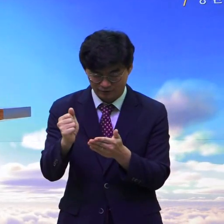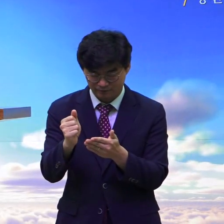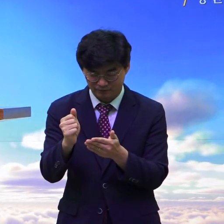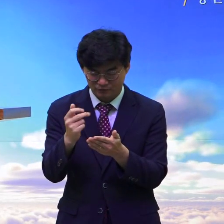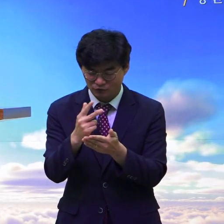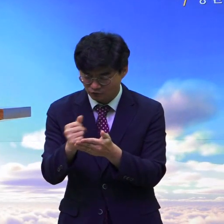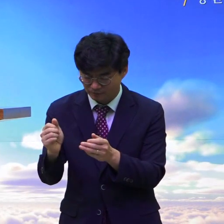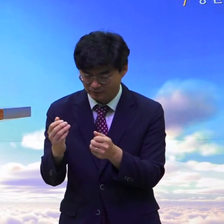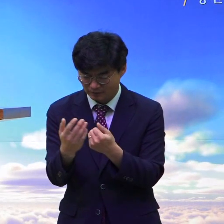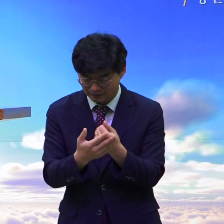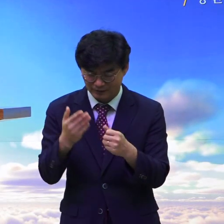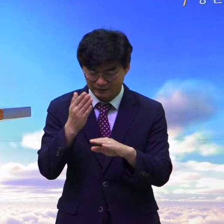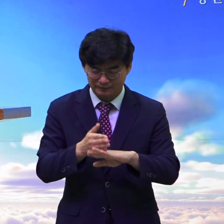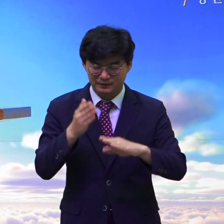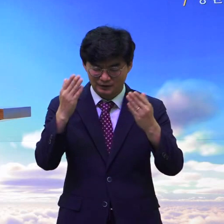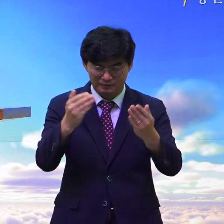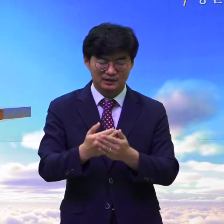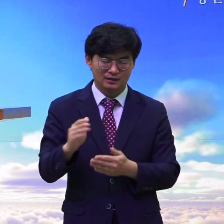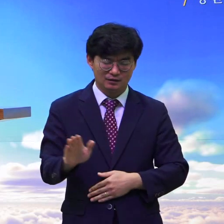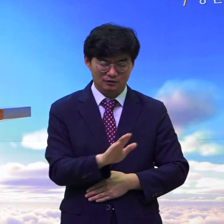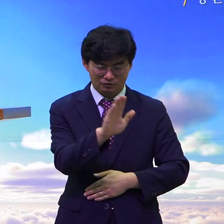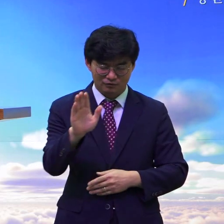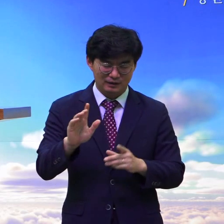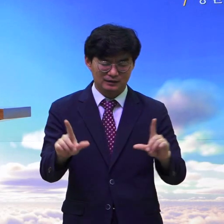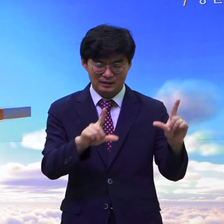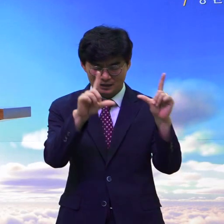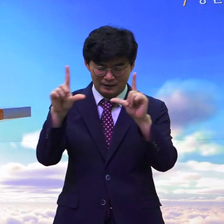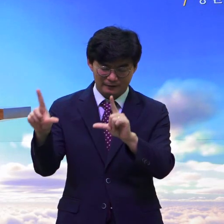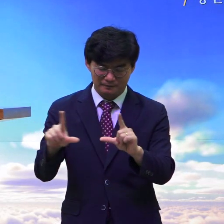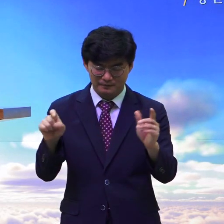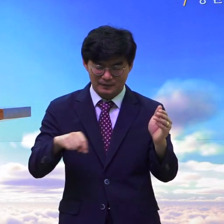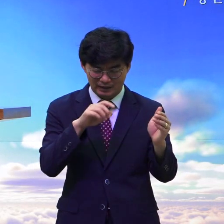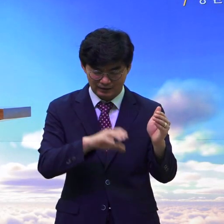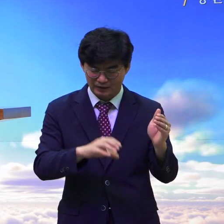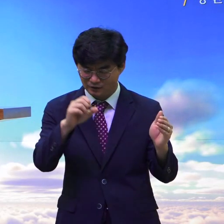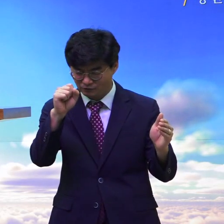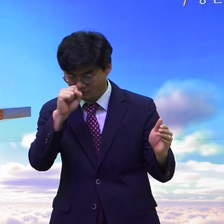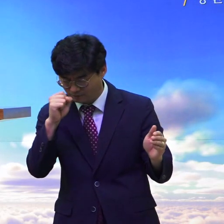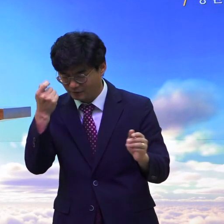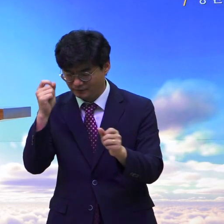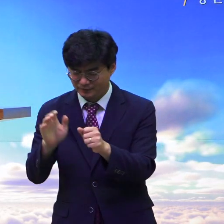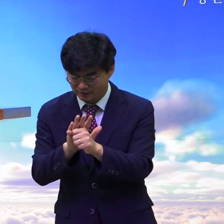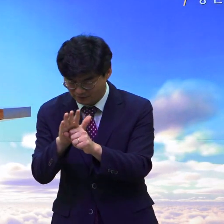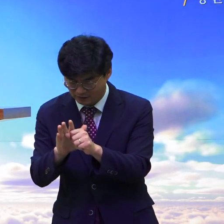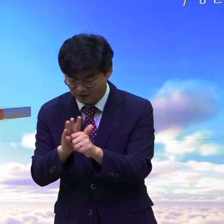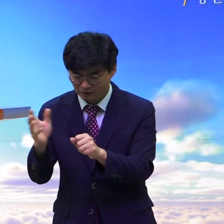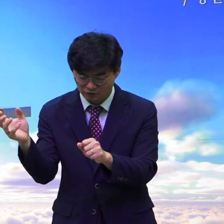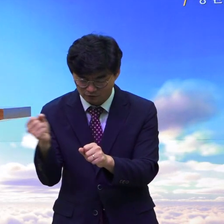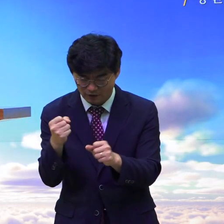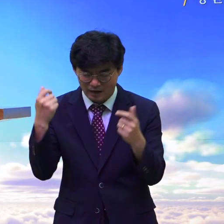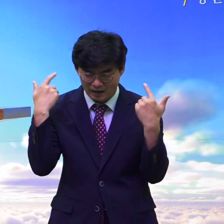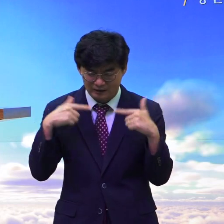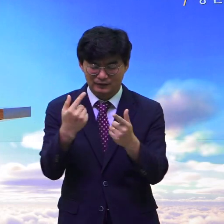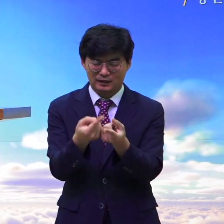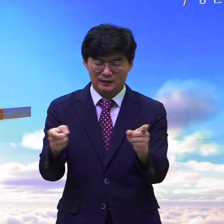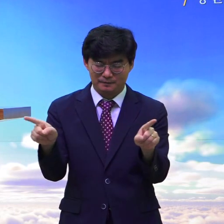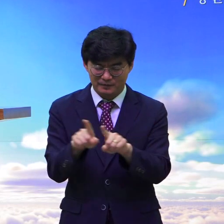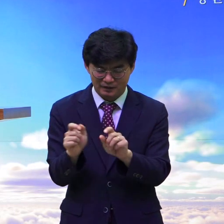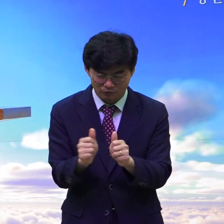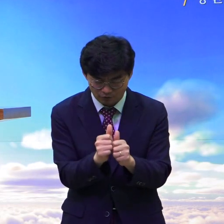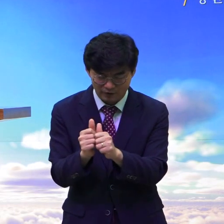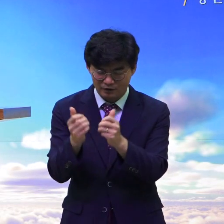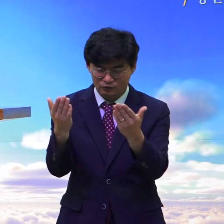감사합니다. 우리의 삶에 선하심과 인자하심으로 늘 함께하여 주심을 믿고